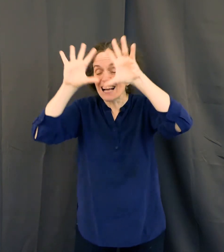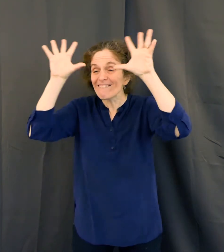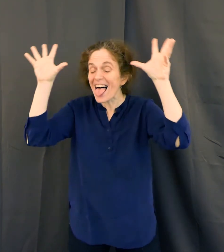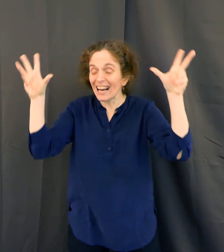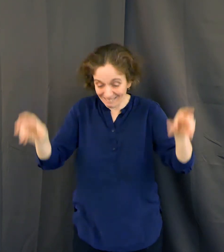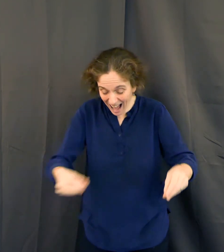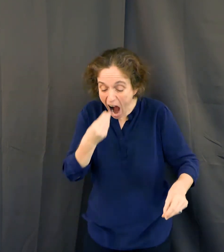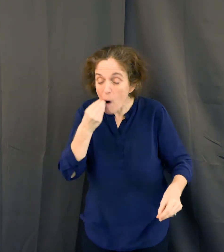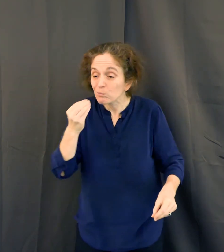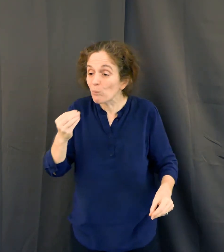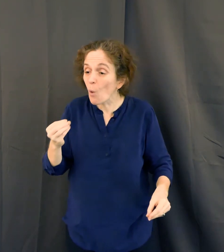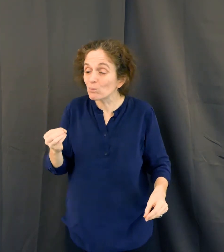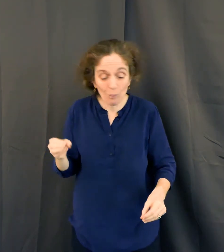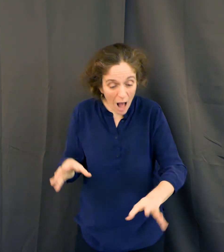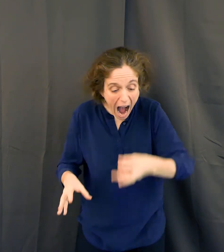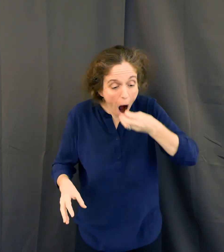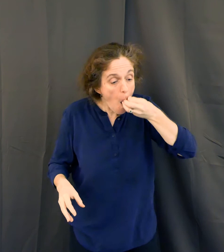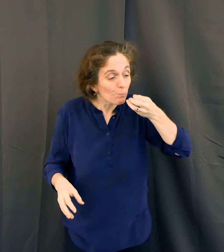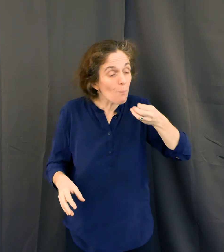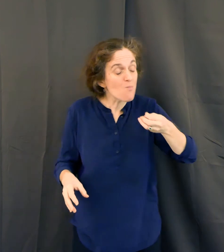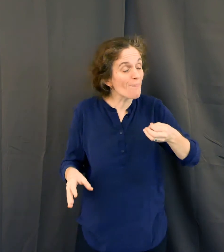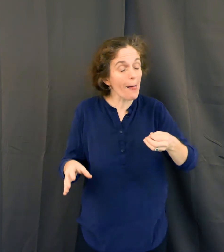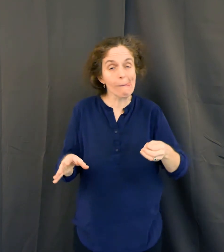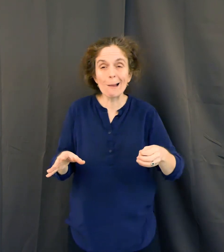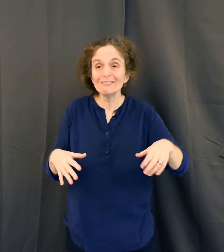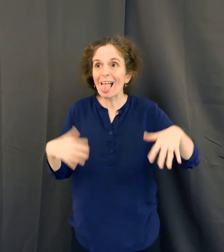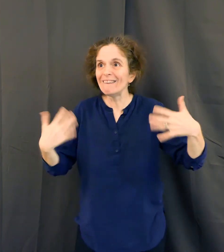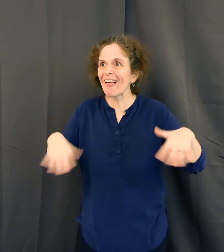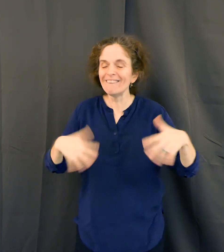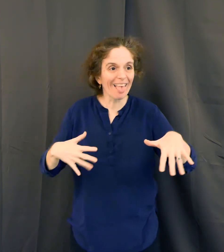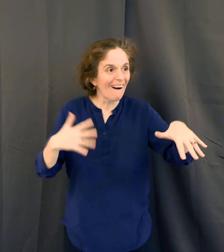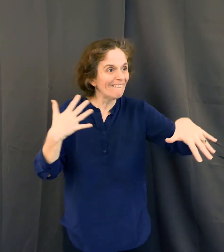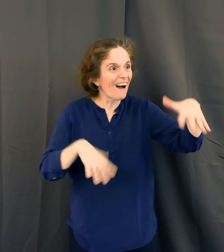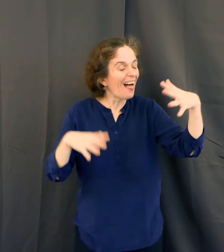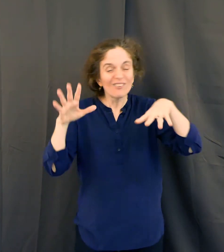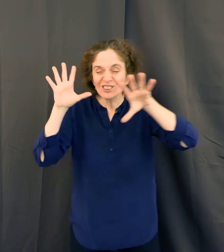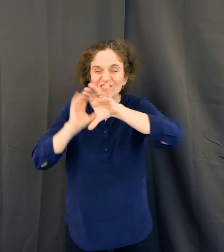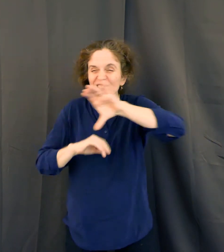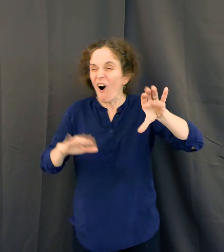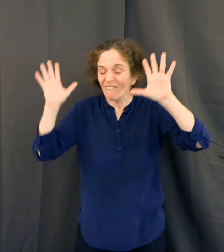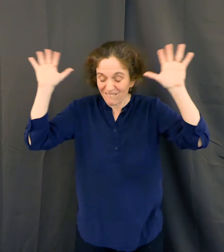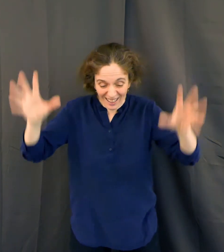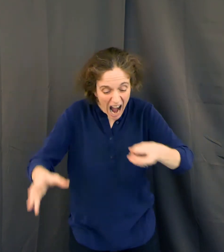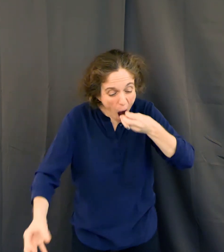Le Père Noël des rats est tout à ses rêves. Il imagine tous les rats qu'il pourra